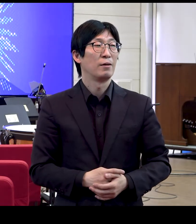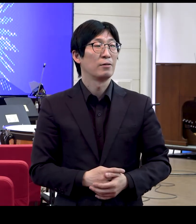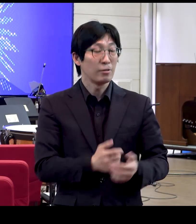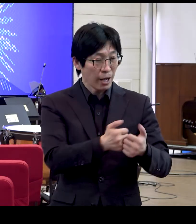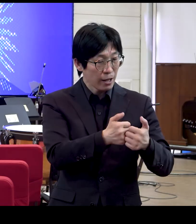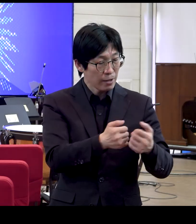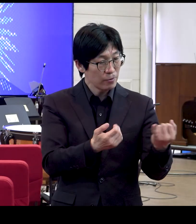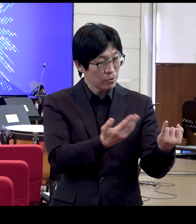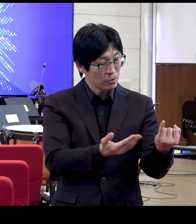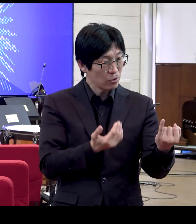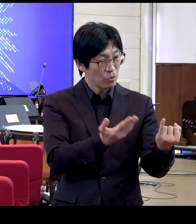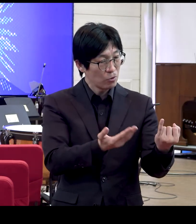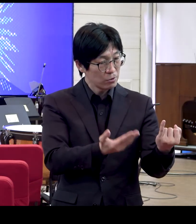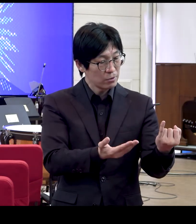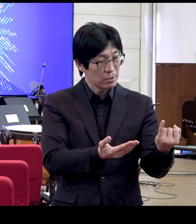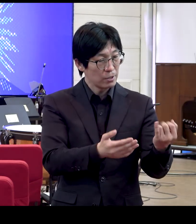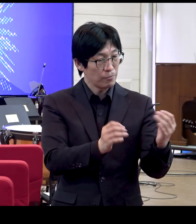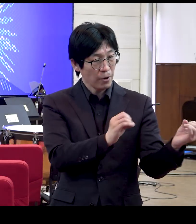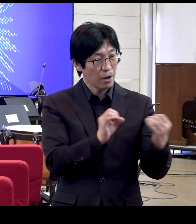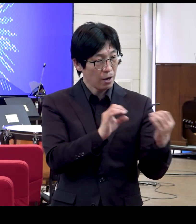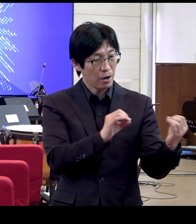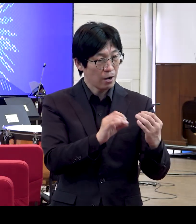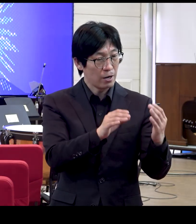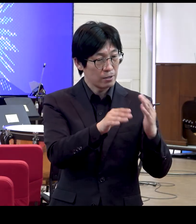근데 그 자매하고 상담하는 가운데